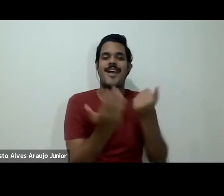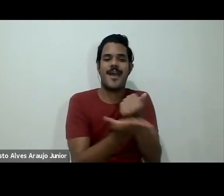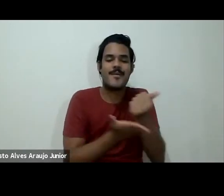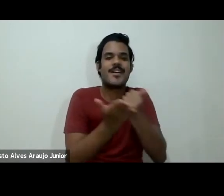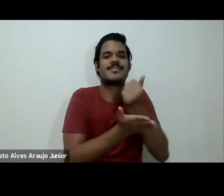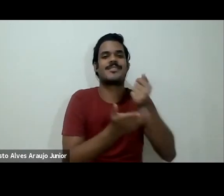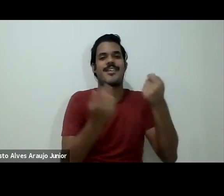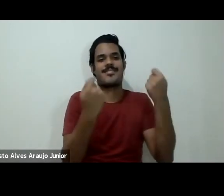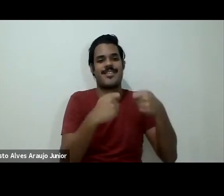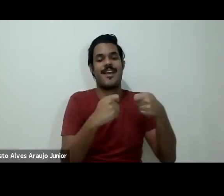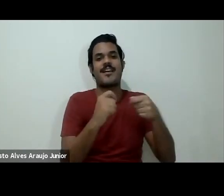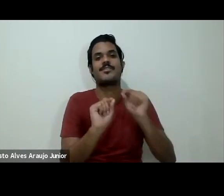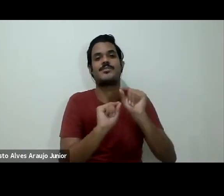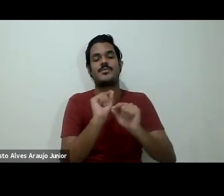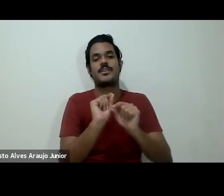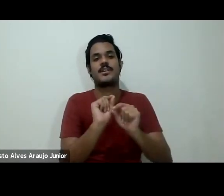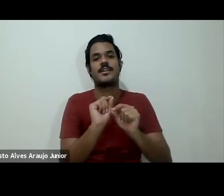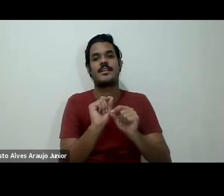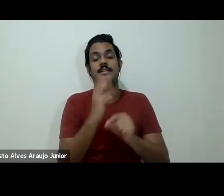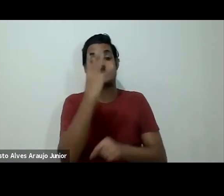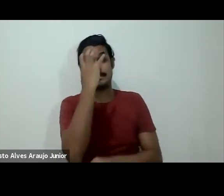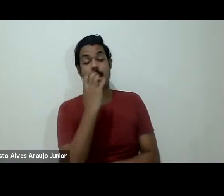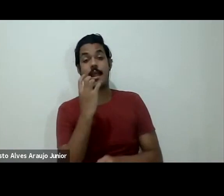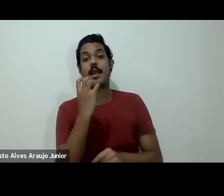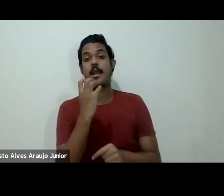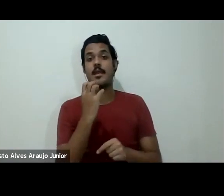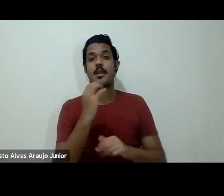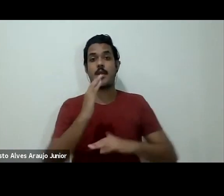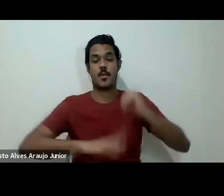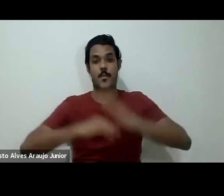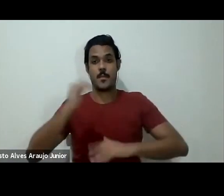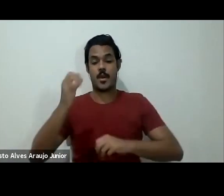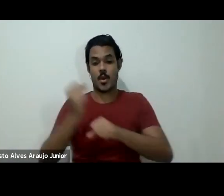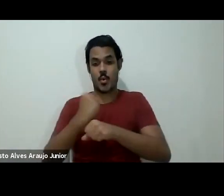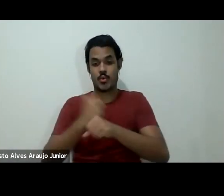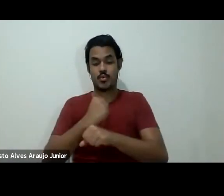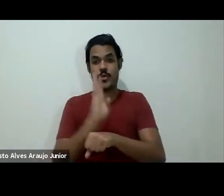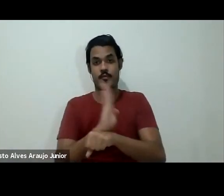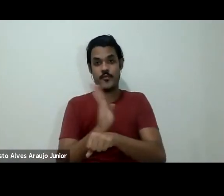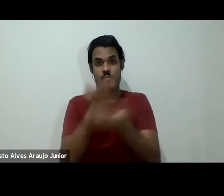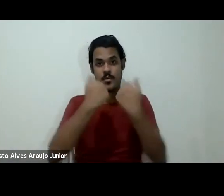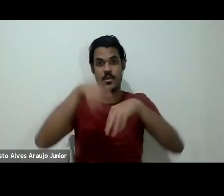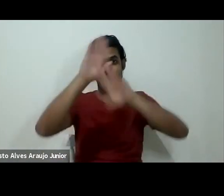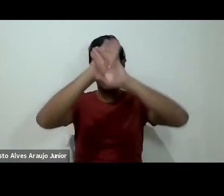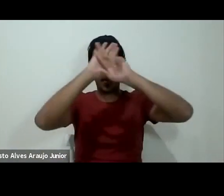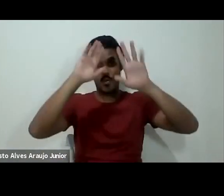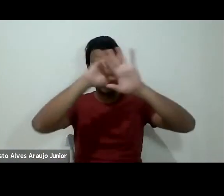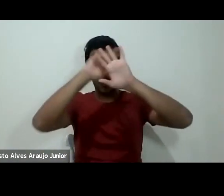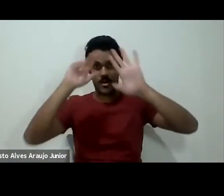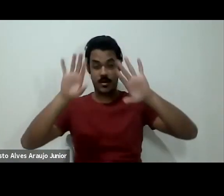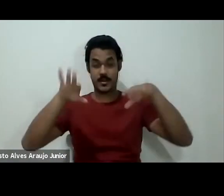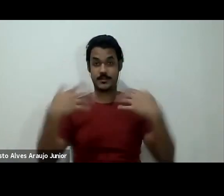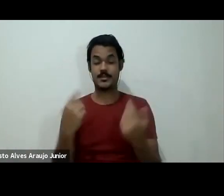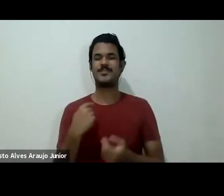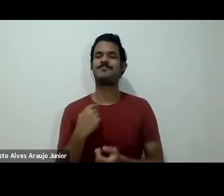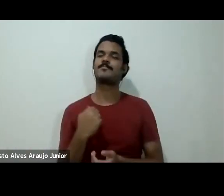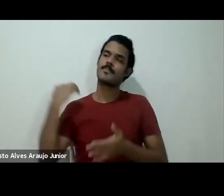tão concreta para a produção do filme Euriqui. E desde que a gente começou a realizar